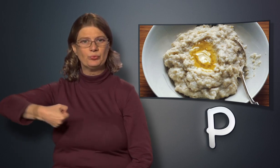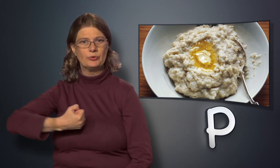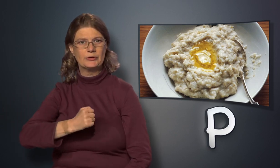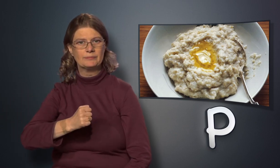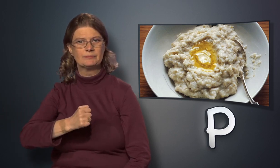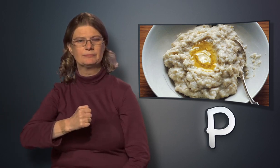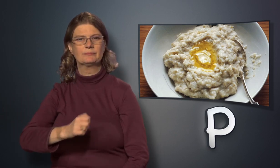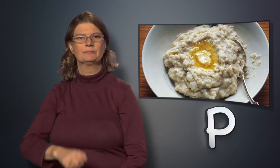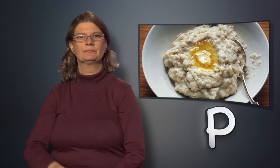Puuro.